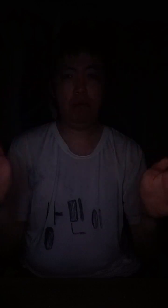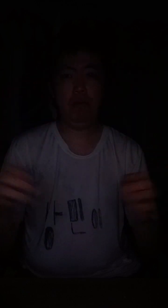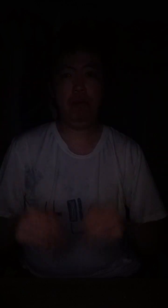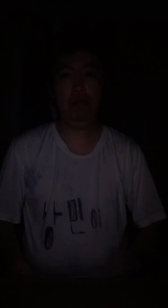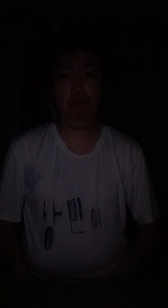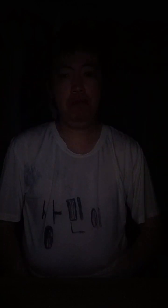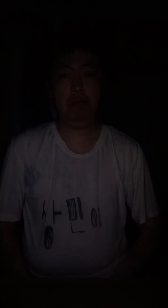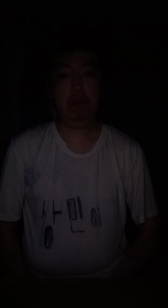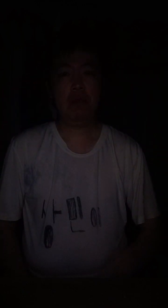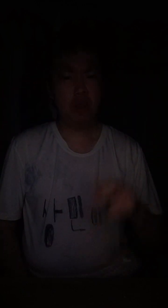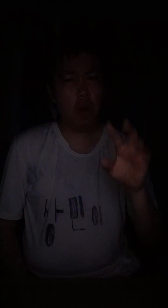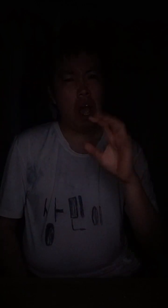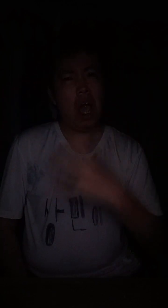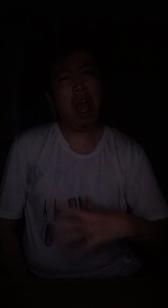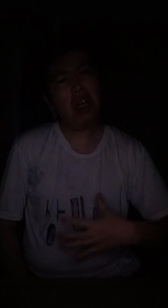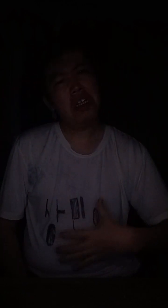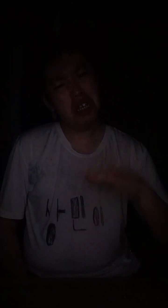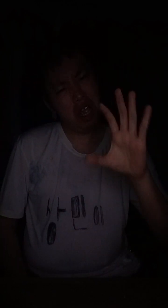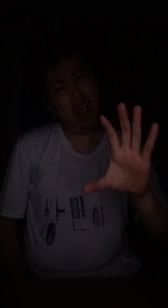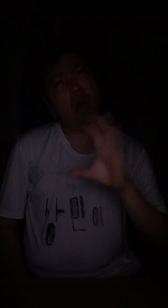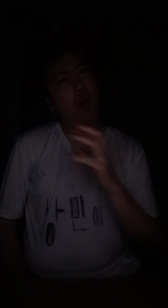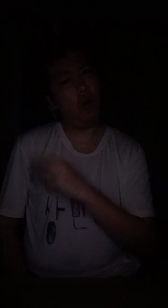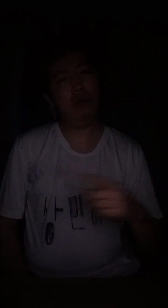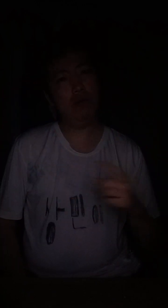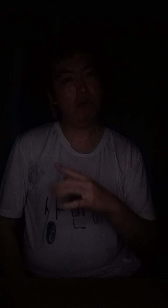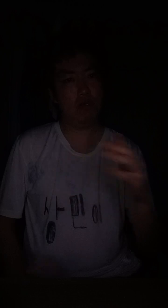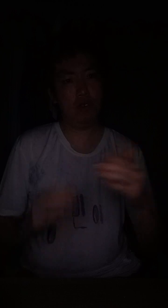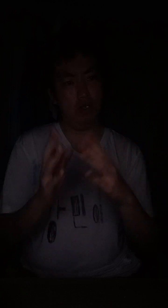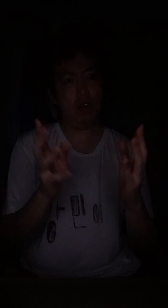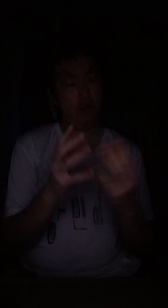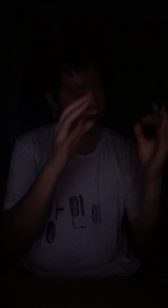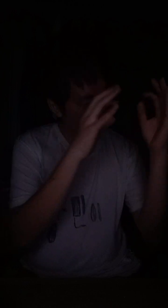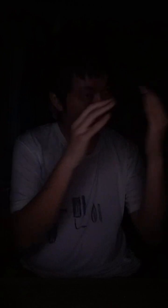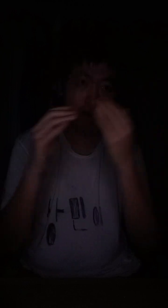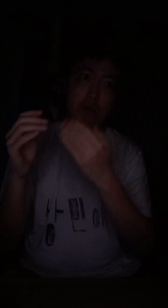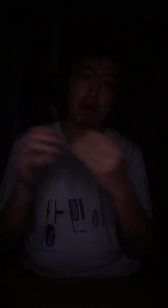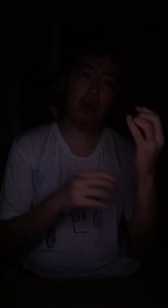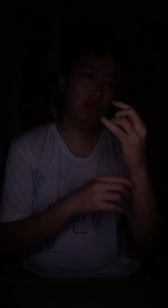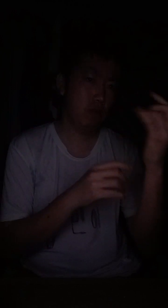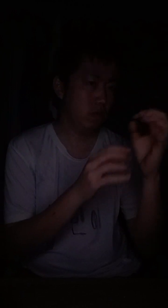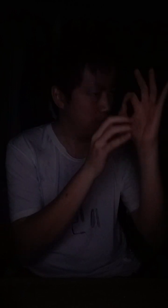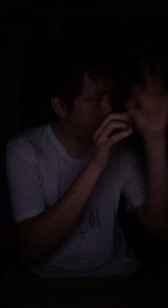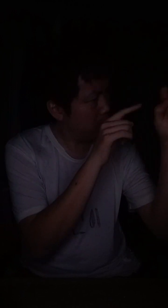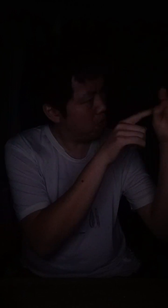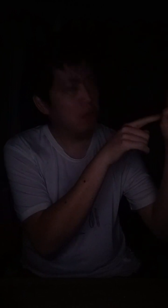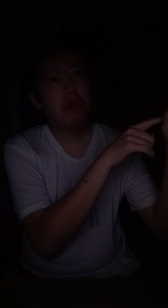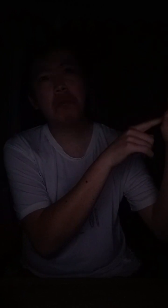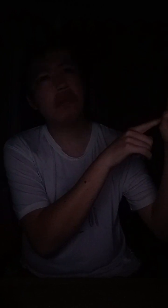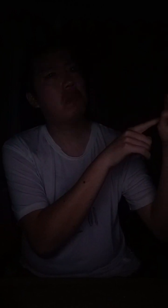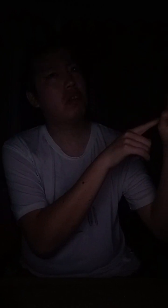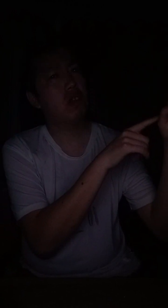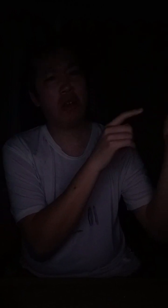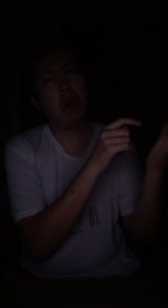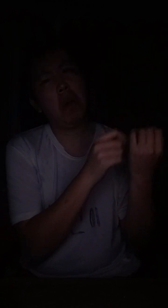발생했습니다. 화장실 갈 때도 이렇게 두리번거리면서 구멍 하나 같은 것만 봐도 되게 불안해하는 것도